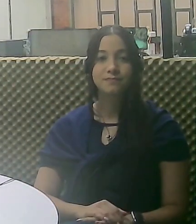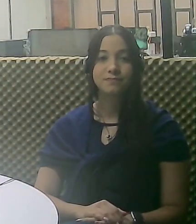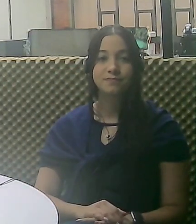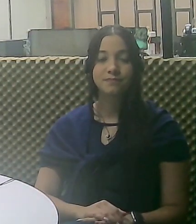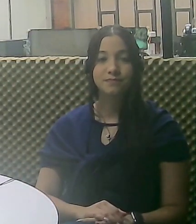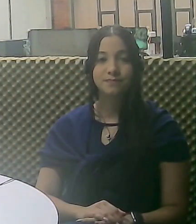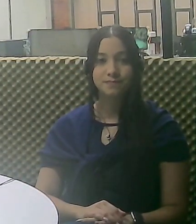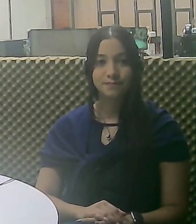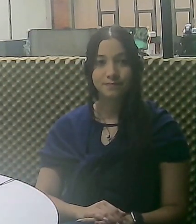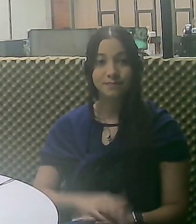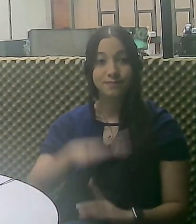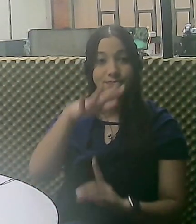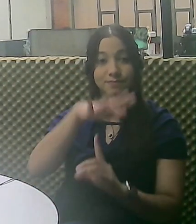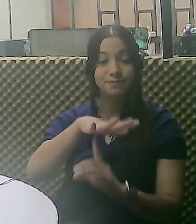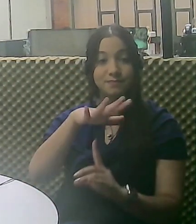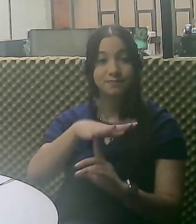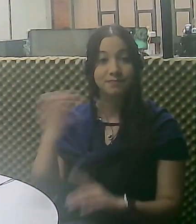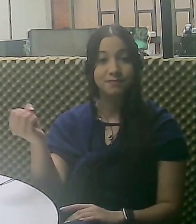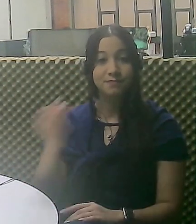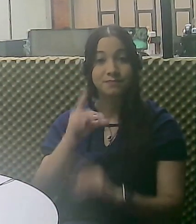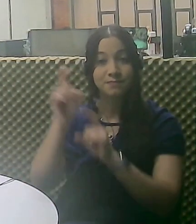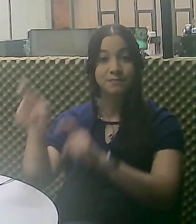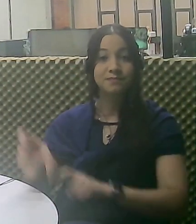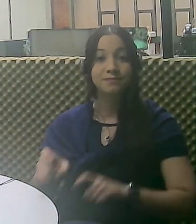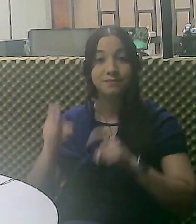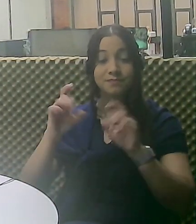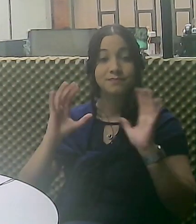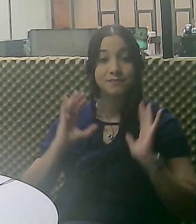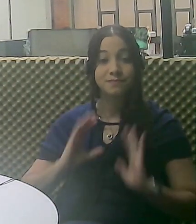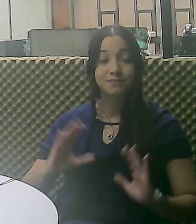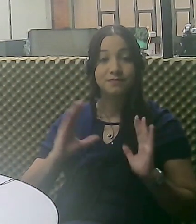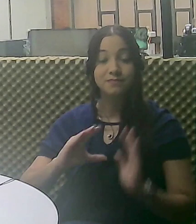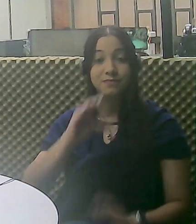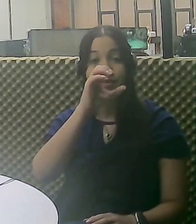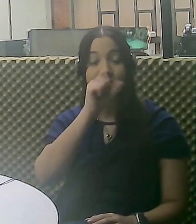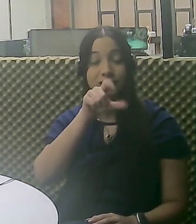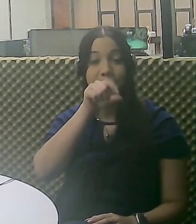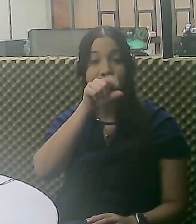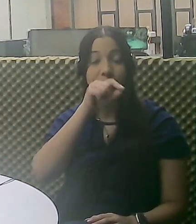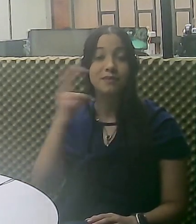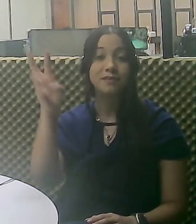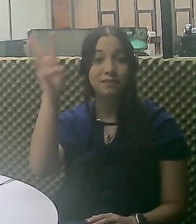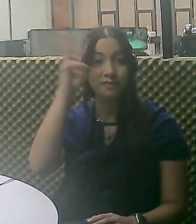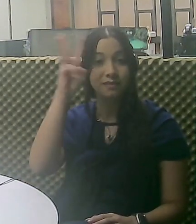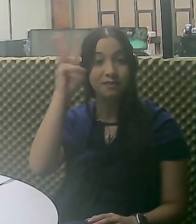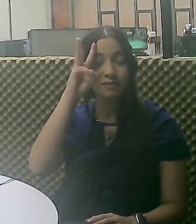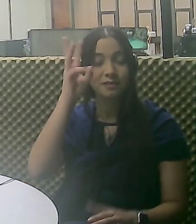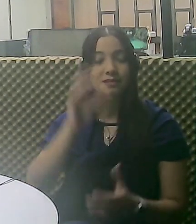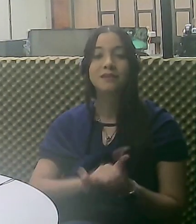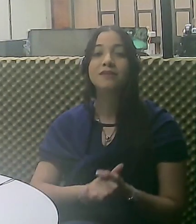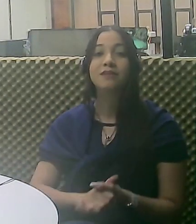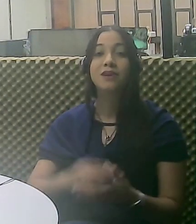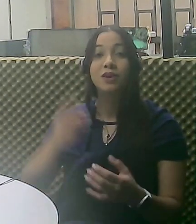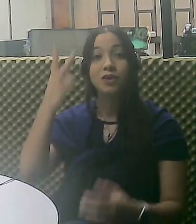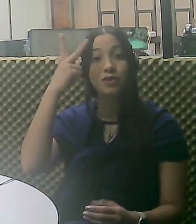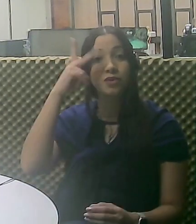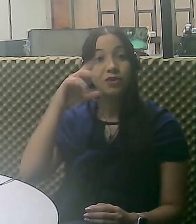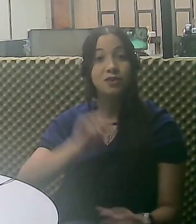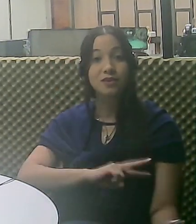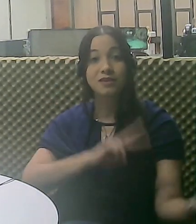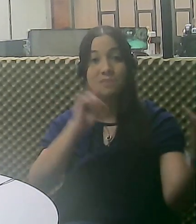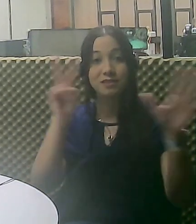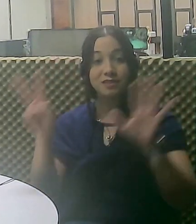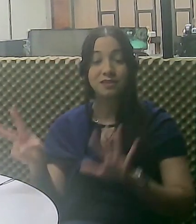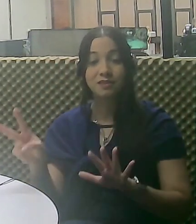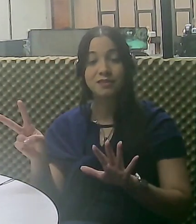notícias. A feira Novo Agro estará no Parque do Sabiá nesta terça-feira. Agora com duas edições